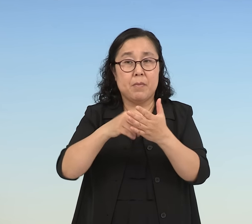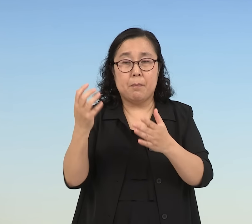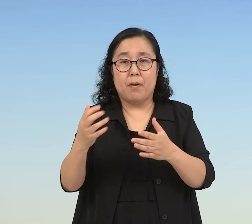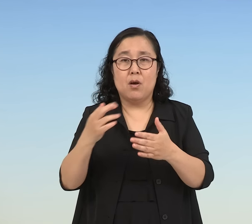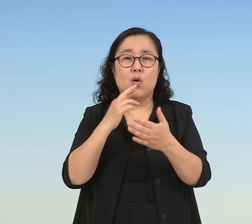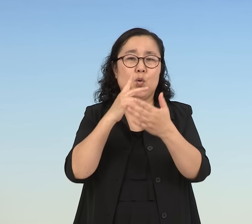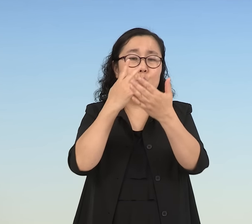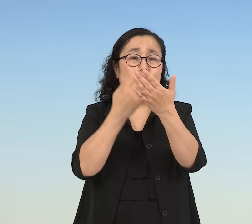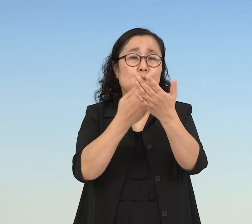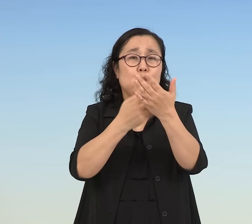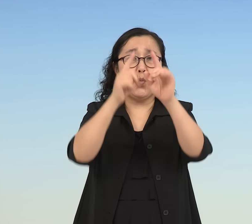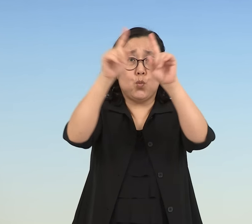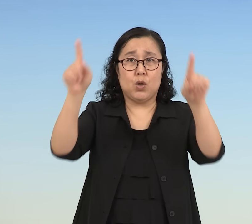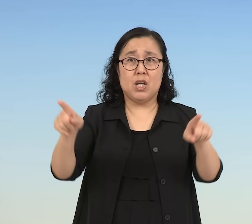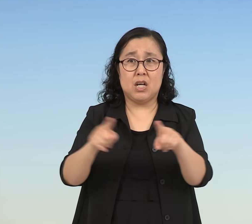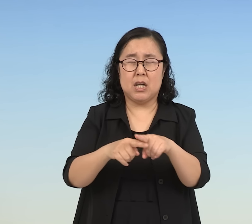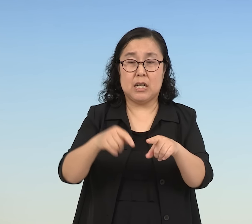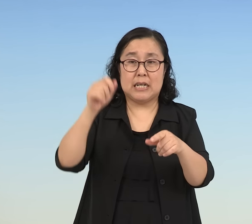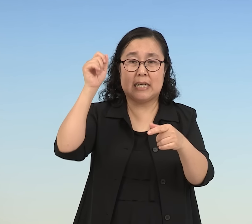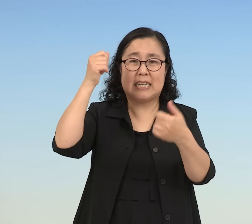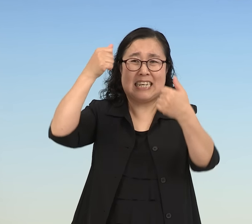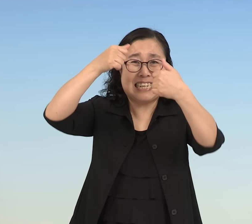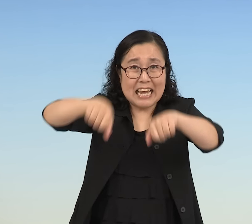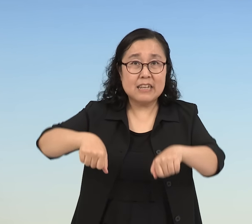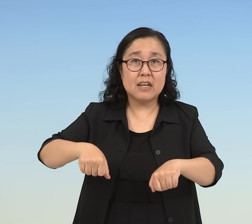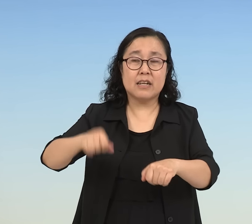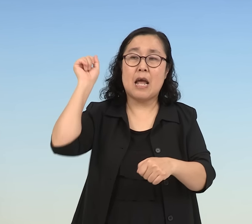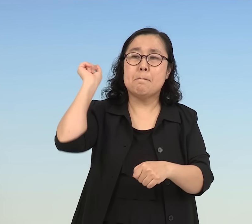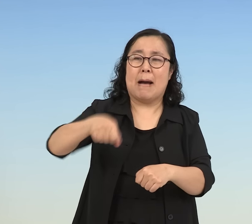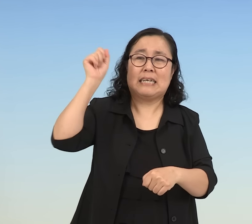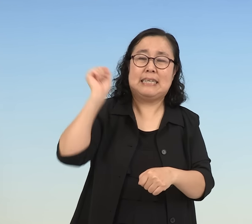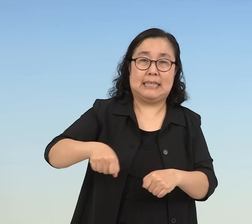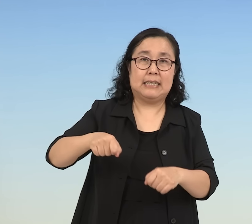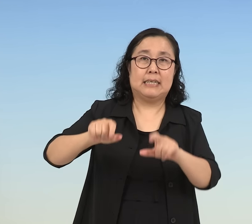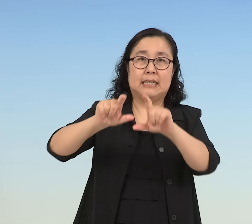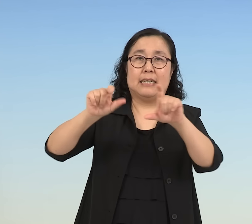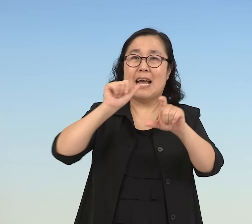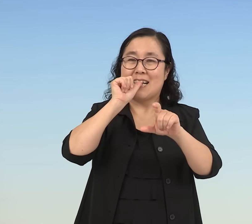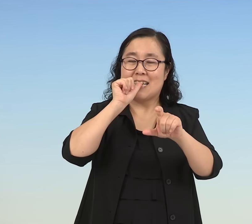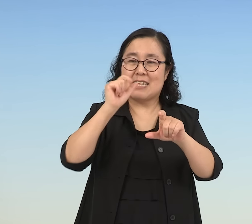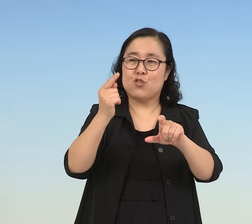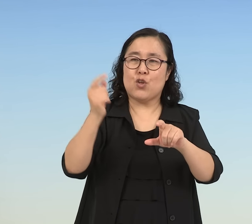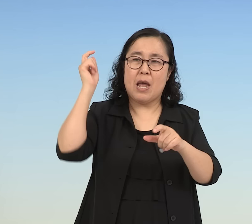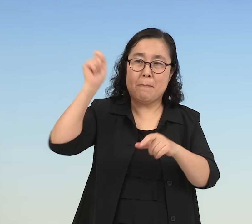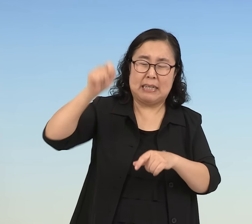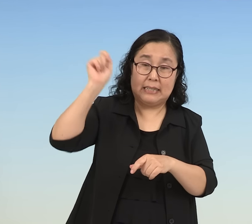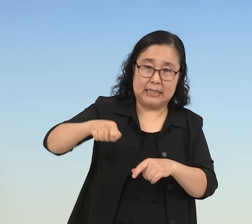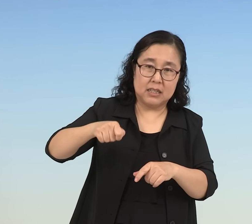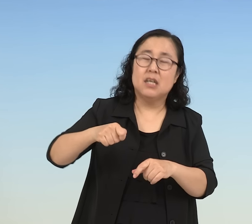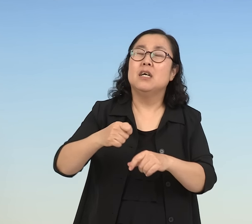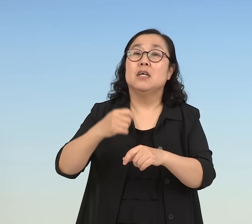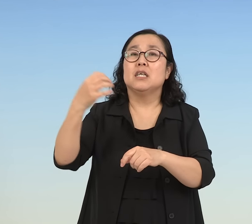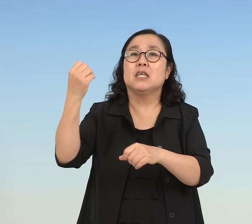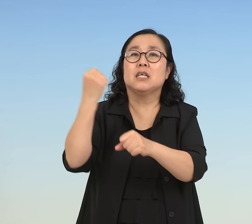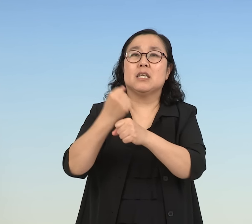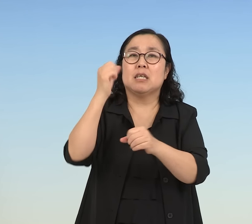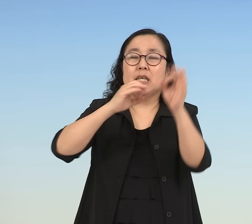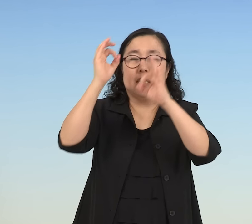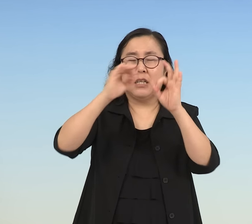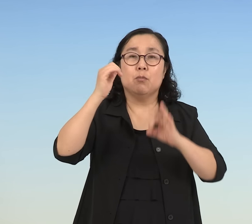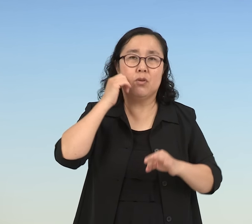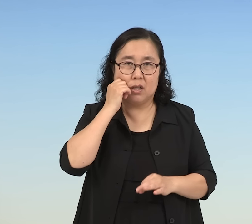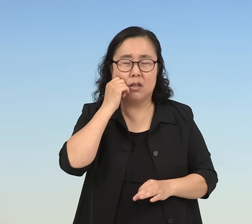나와야 되는데 차 폭발하기 전에 망치를 못 찾아요. 망치를. 그 차 안에 비치해놓은 망치를 못 찾아가지고요. 그 살아난